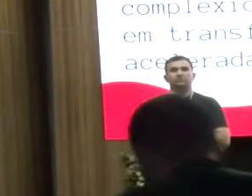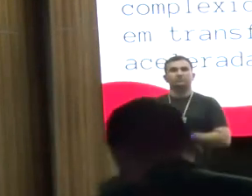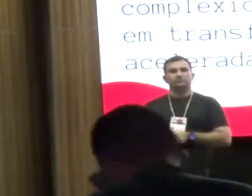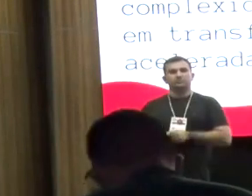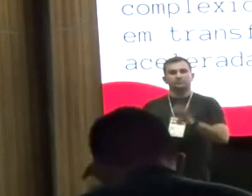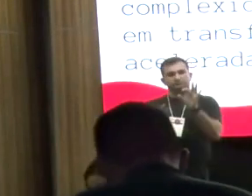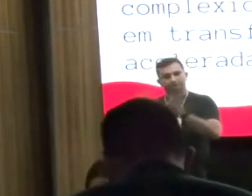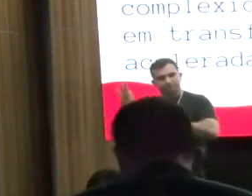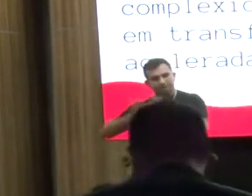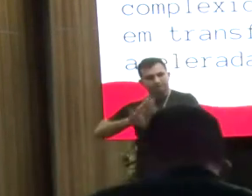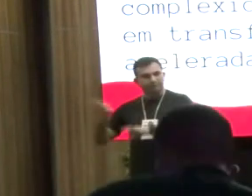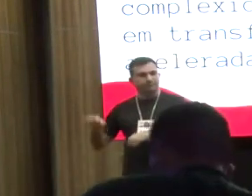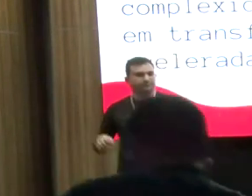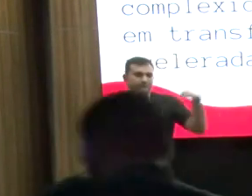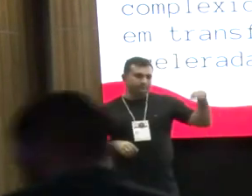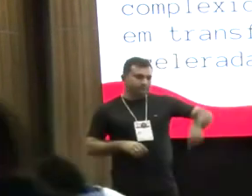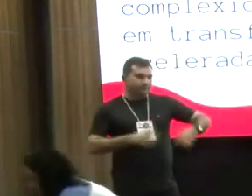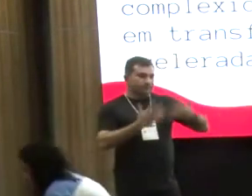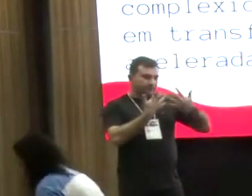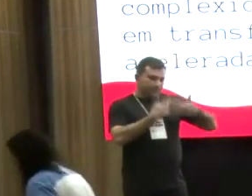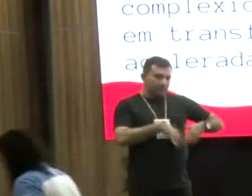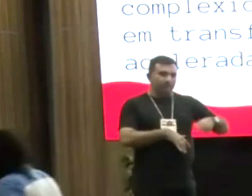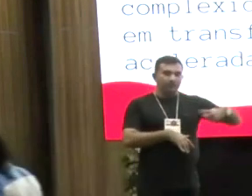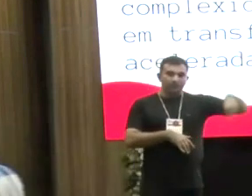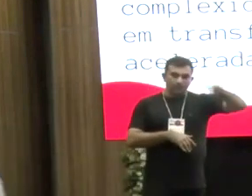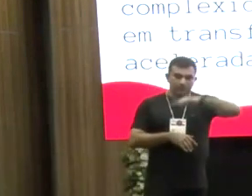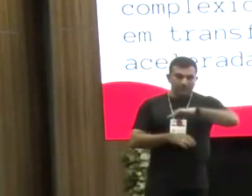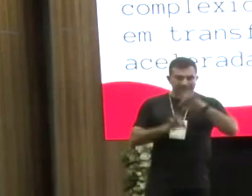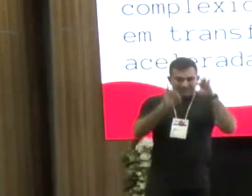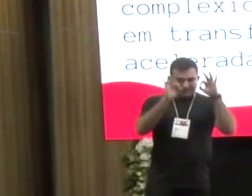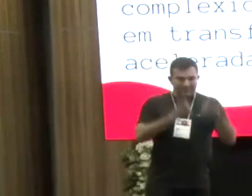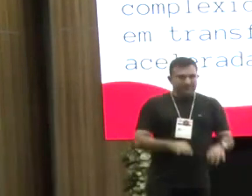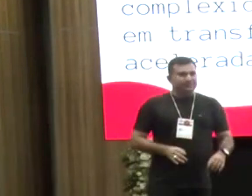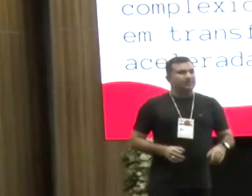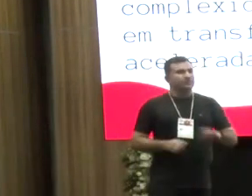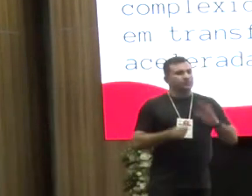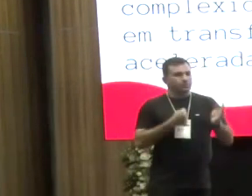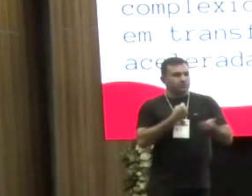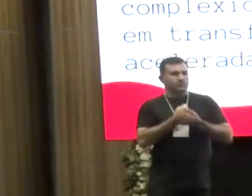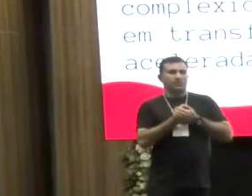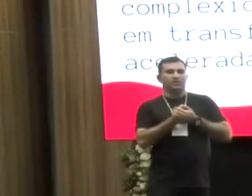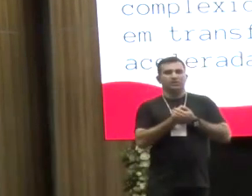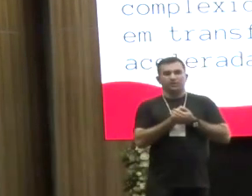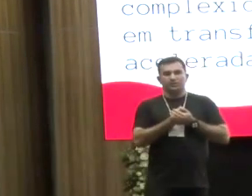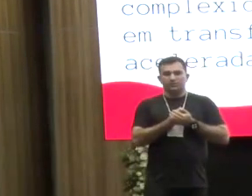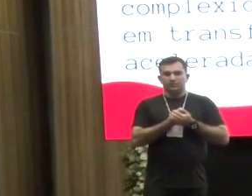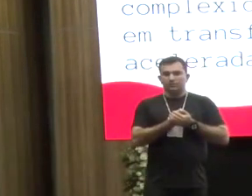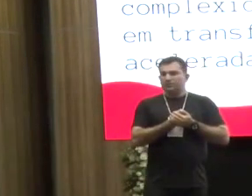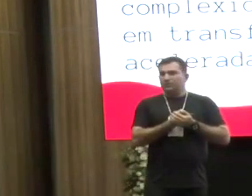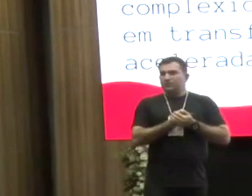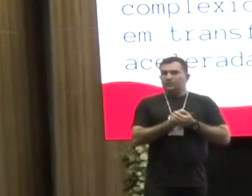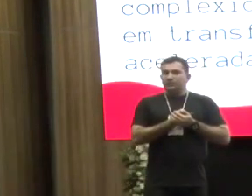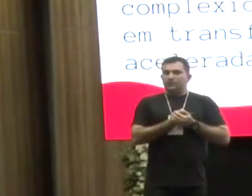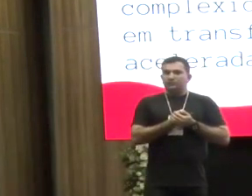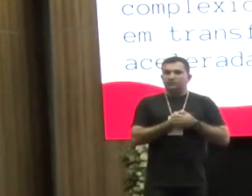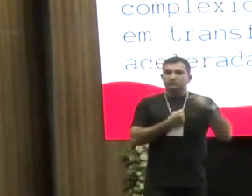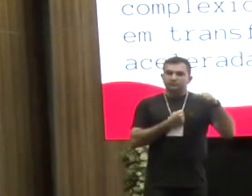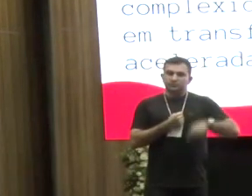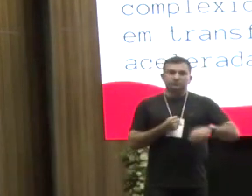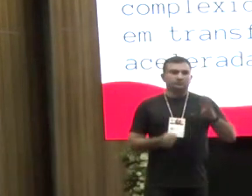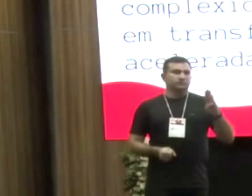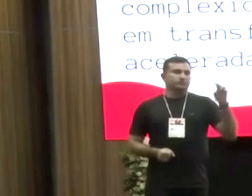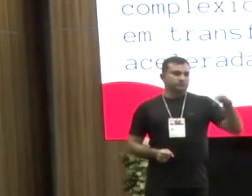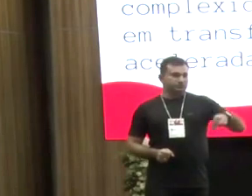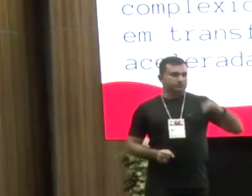Nos institutos federais, vocês ainda estão, de certa forma, resguardados. E essa base